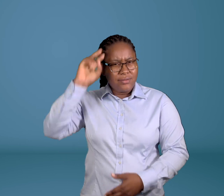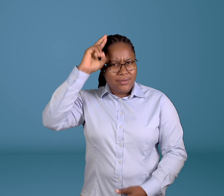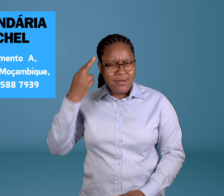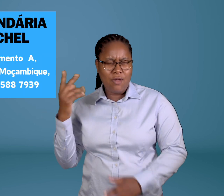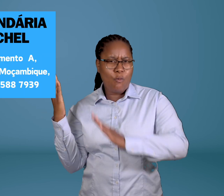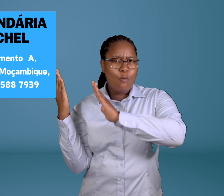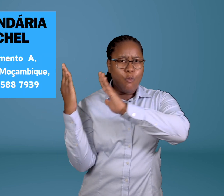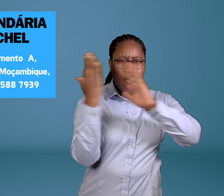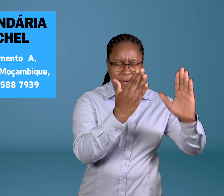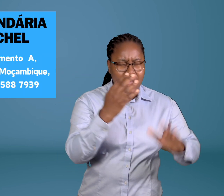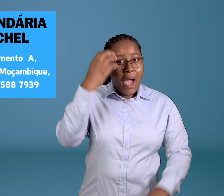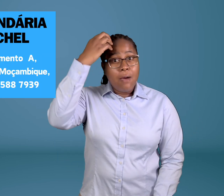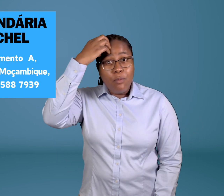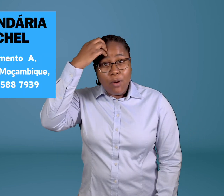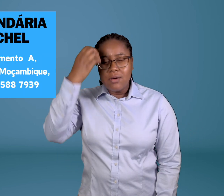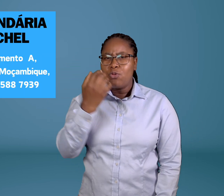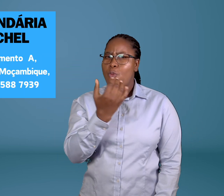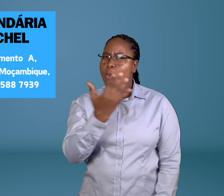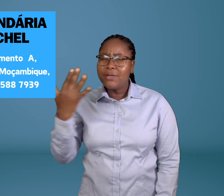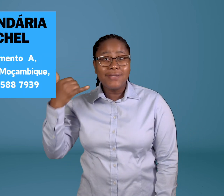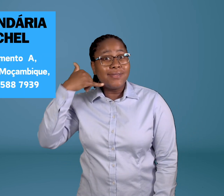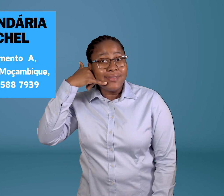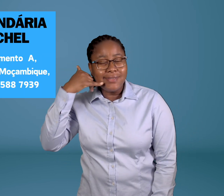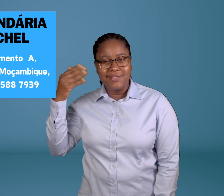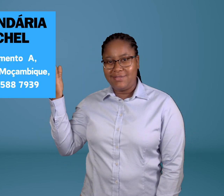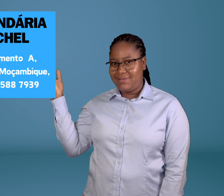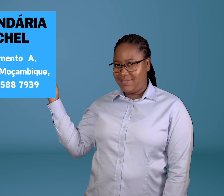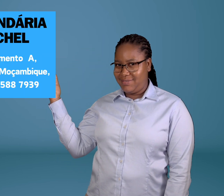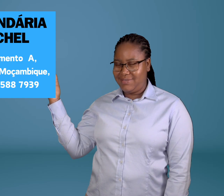na Escola Secundária Josina Machel